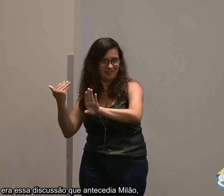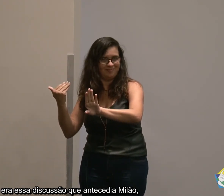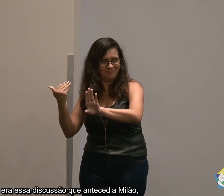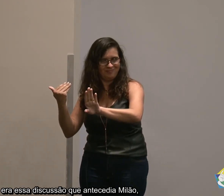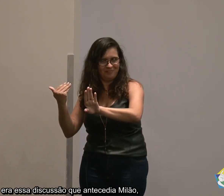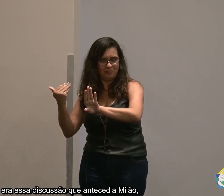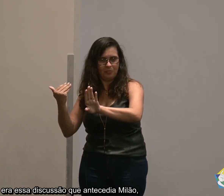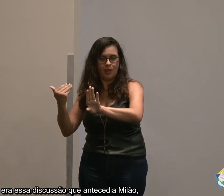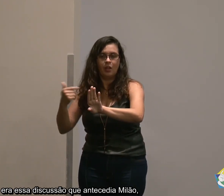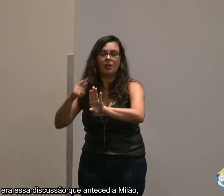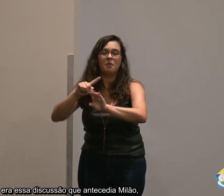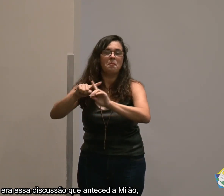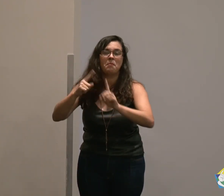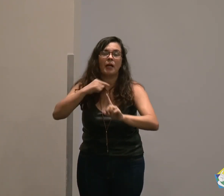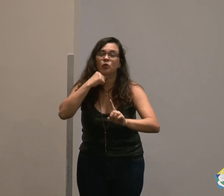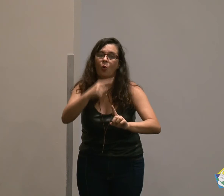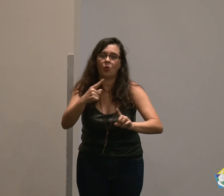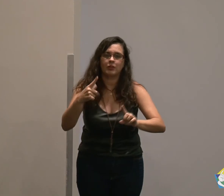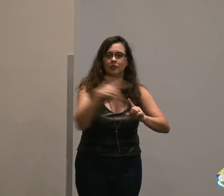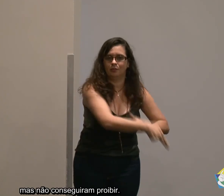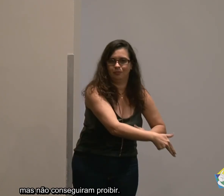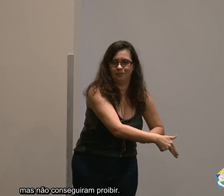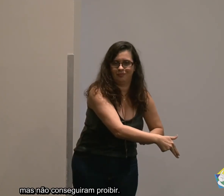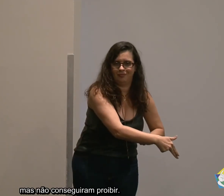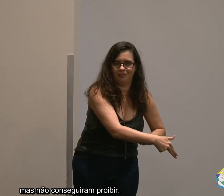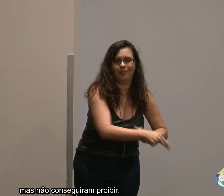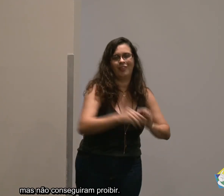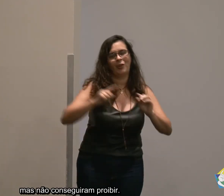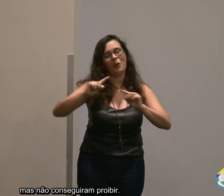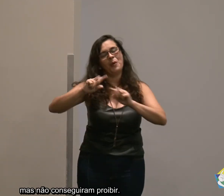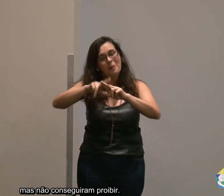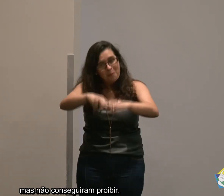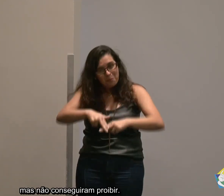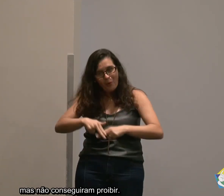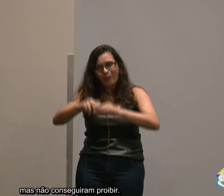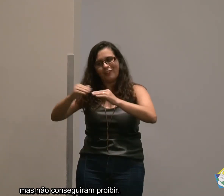antecedia Milão mas não conseguiram proibir